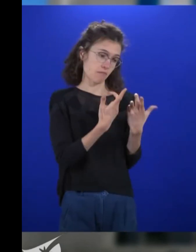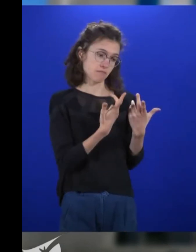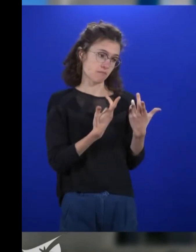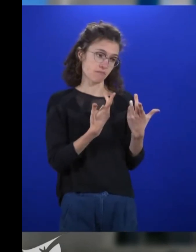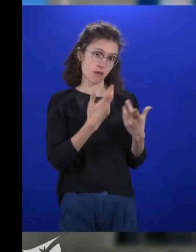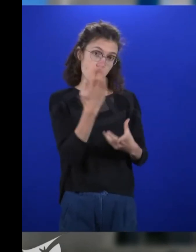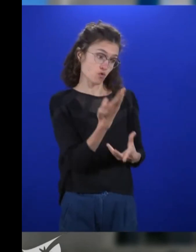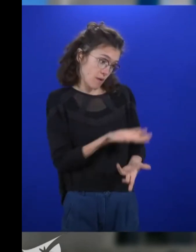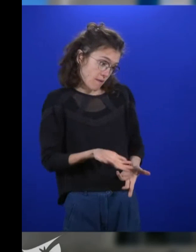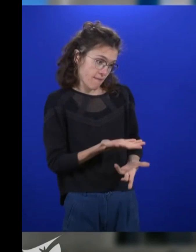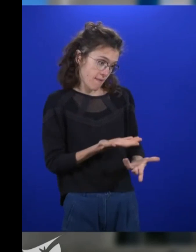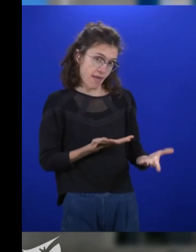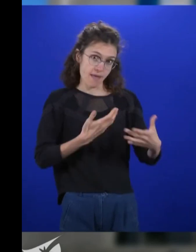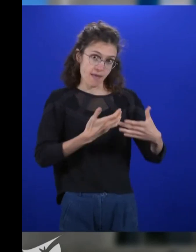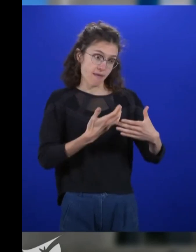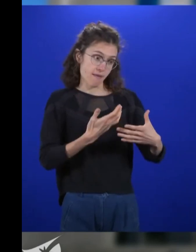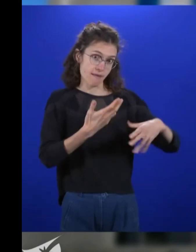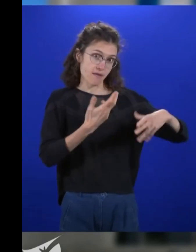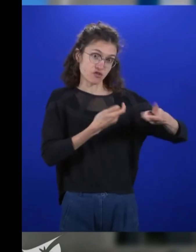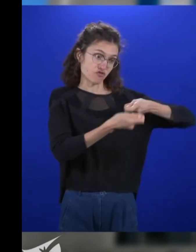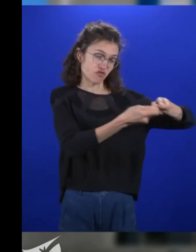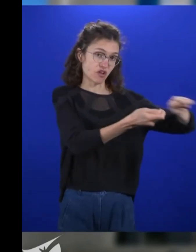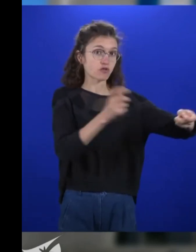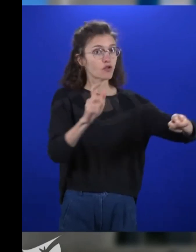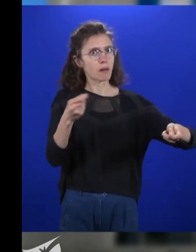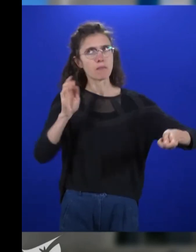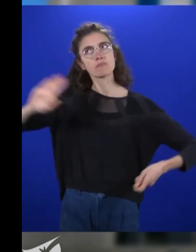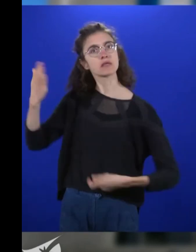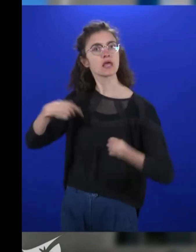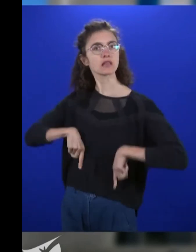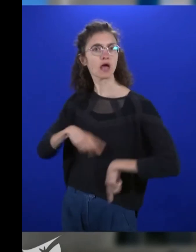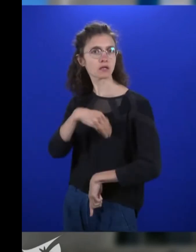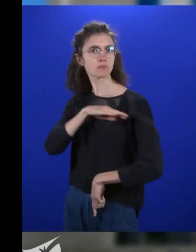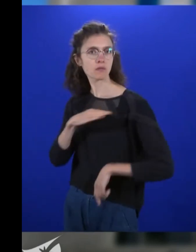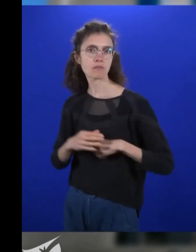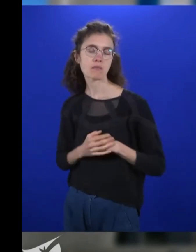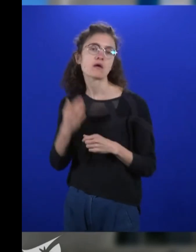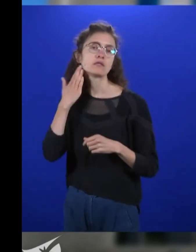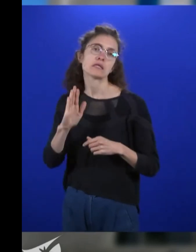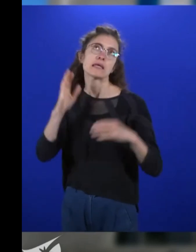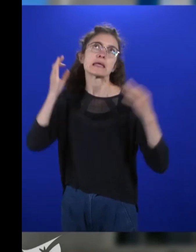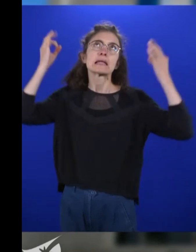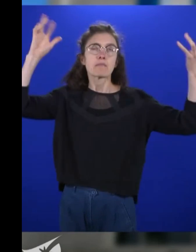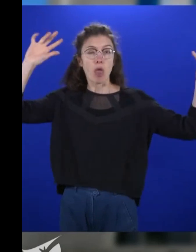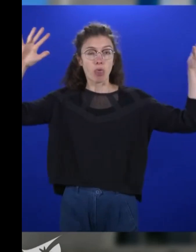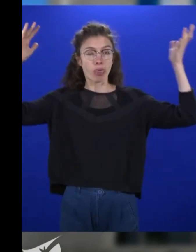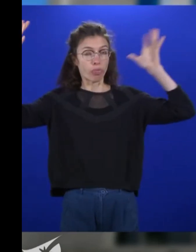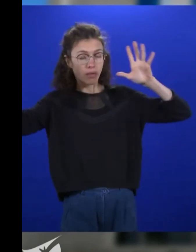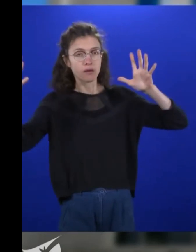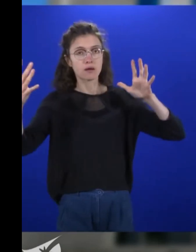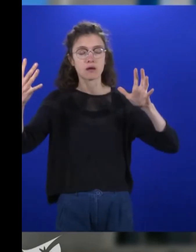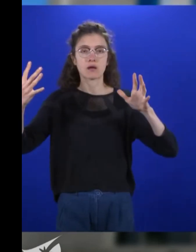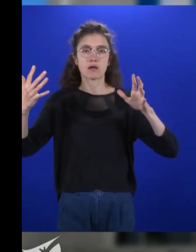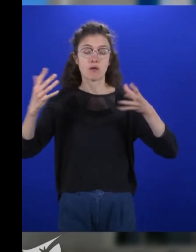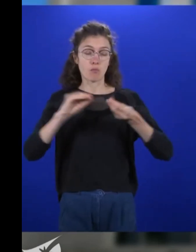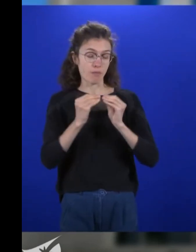ressort de l'État. Après les bouleversements climatiques, les risques de pluies intenses, les crues soudaines, les digues deviennent encore plus indispensables à